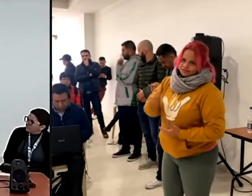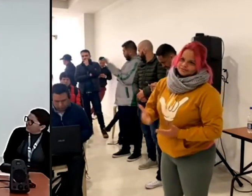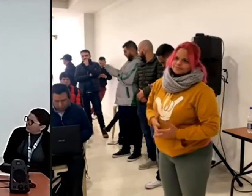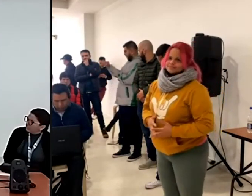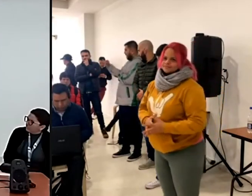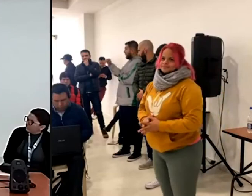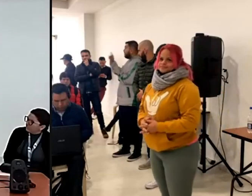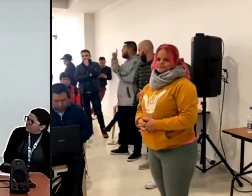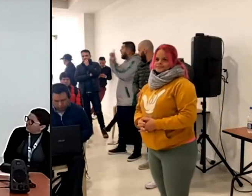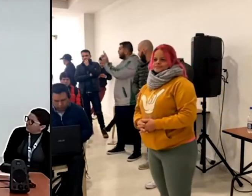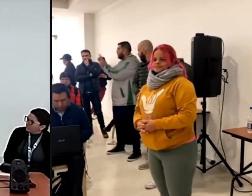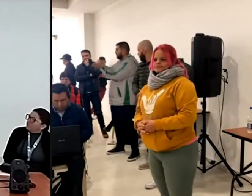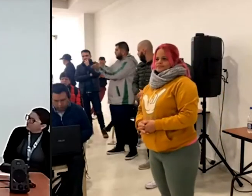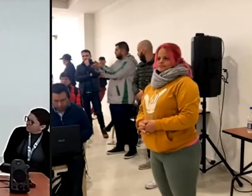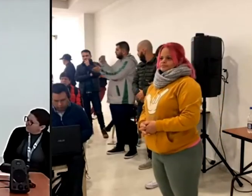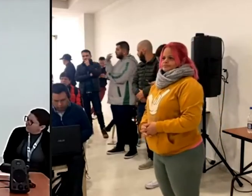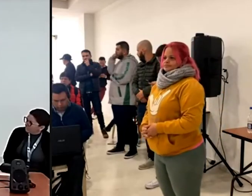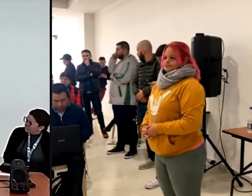sí